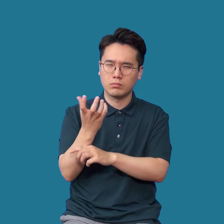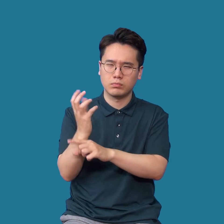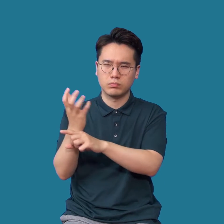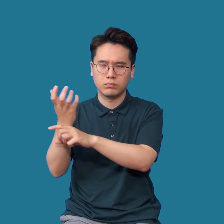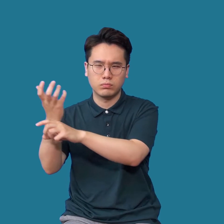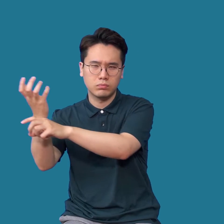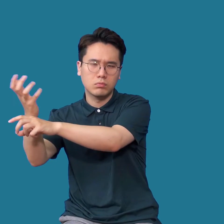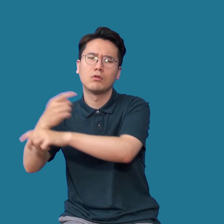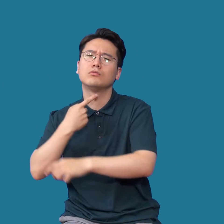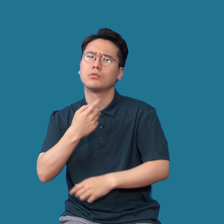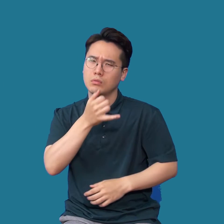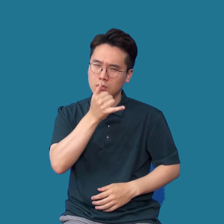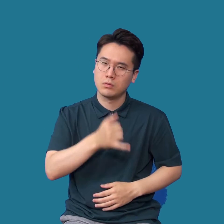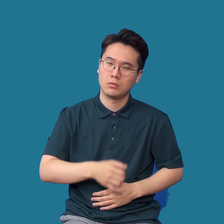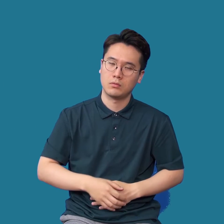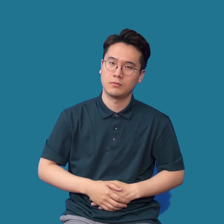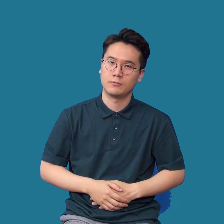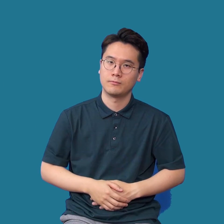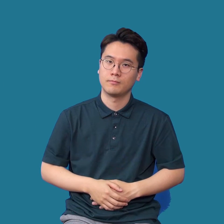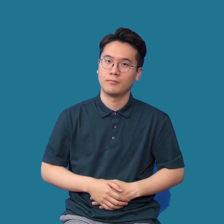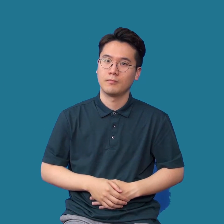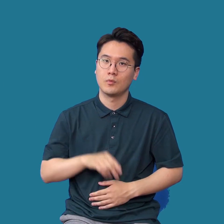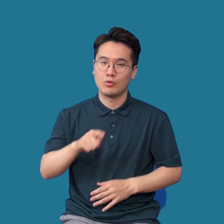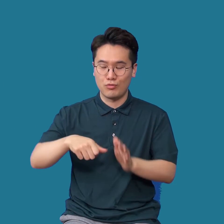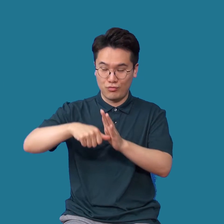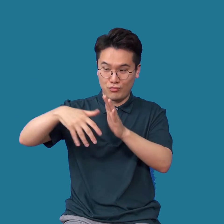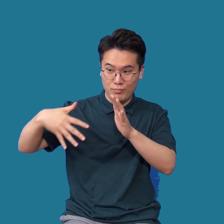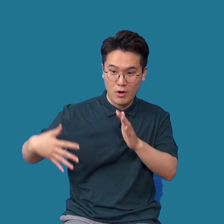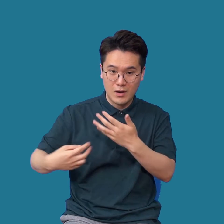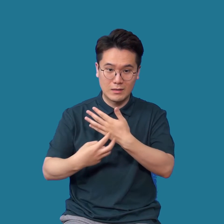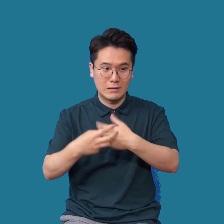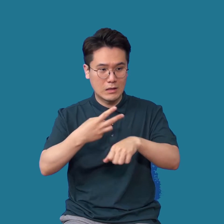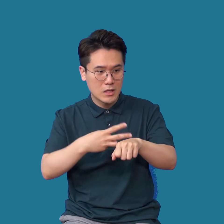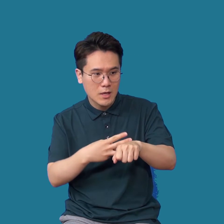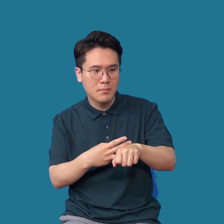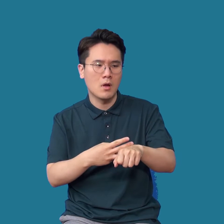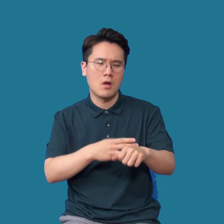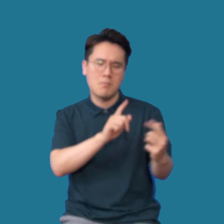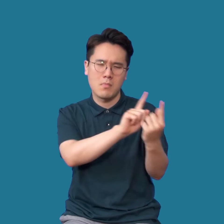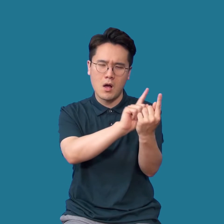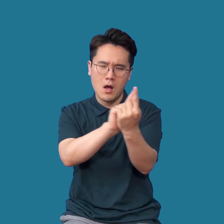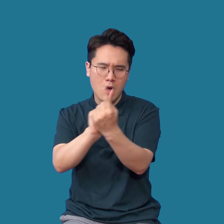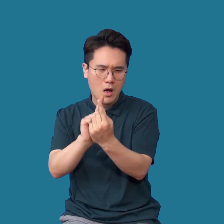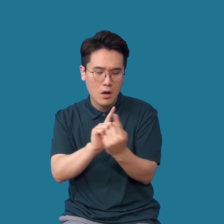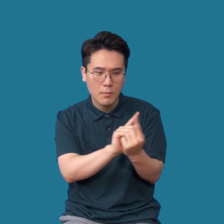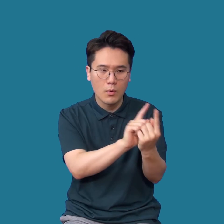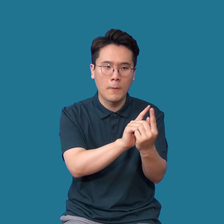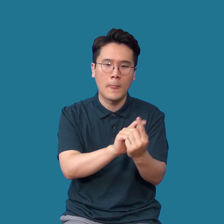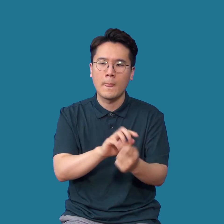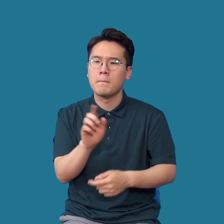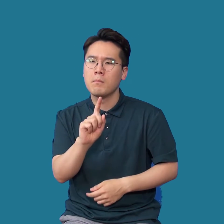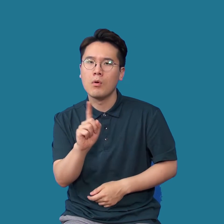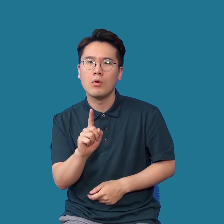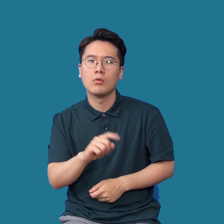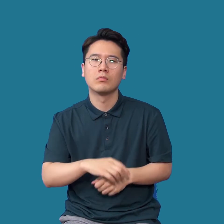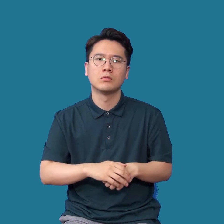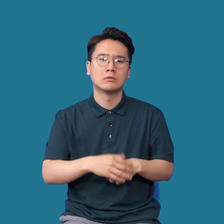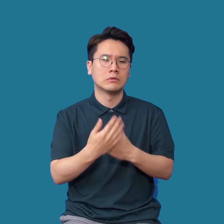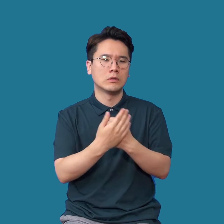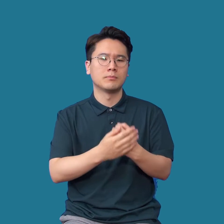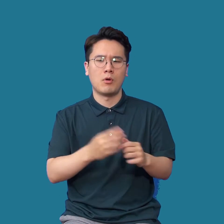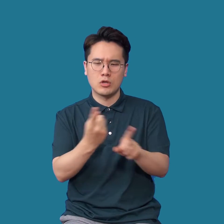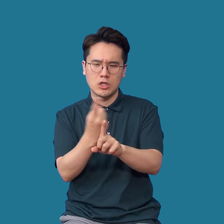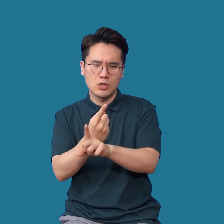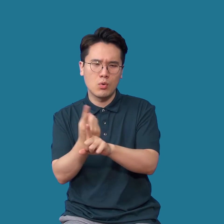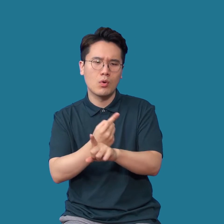정도니까 그냥 어디 유명한 의사가 있다면 다 보여보고 심지어는 신유의 은사 받은 사람에게 기도도